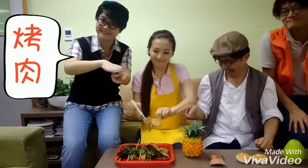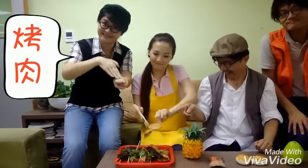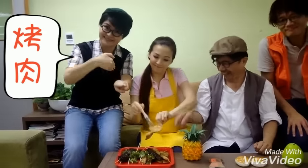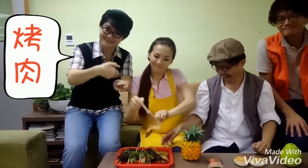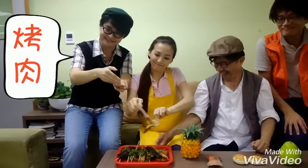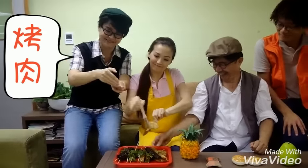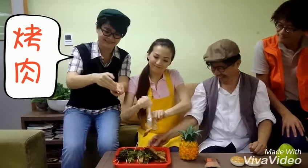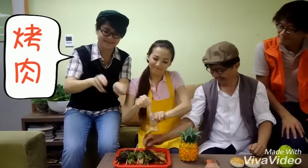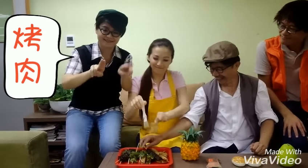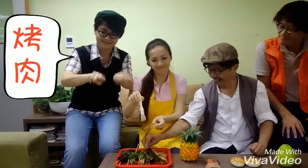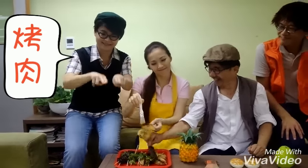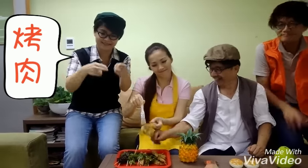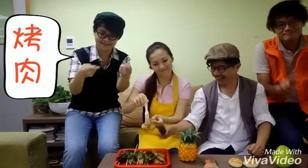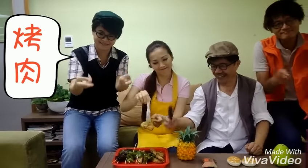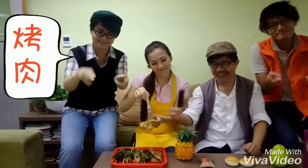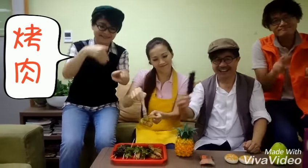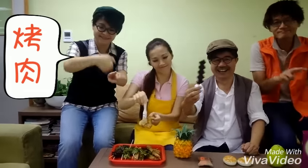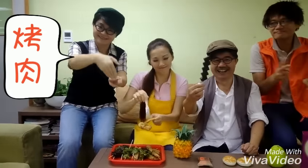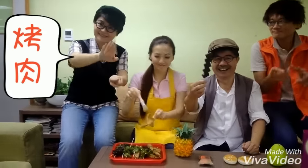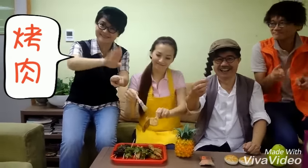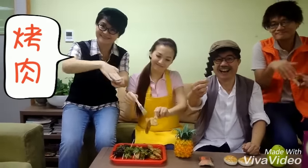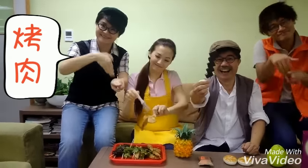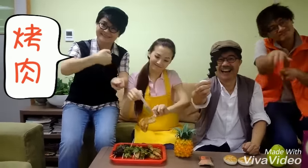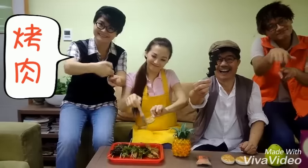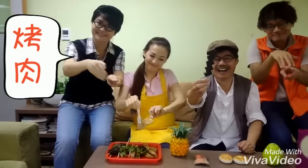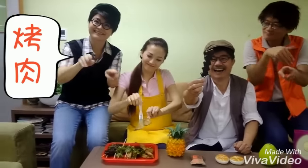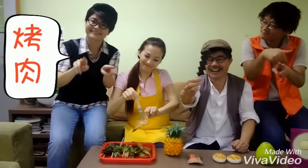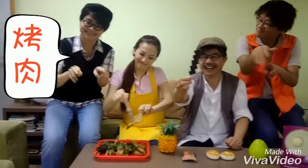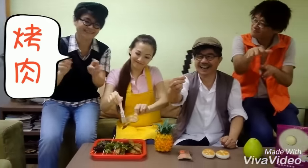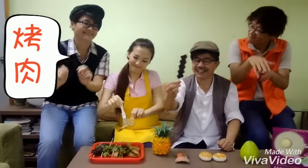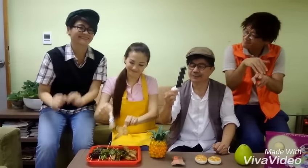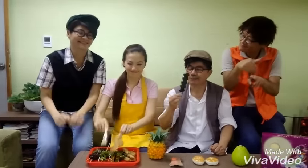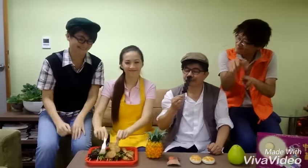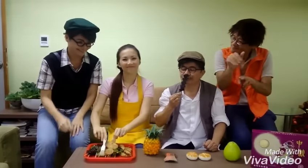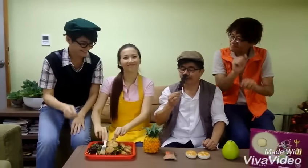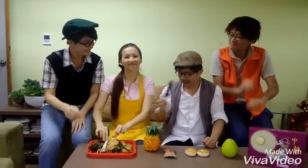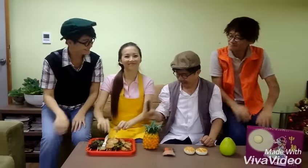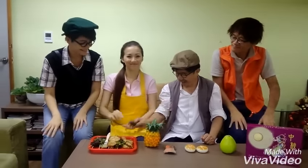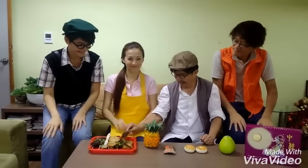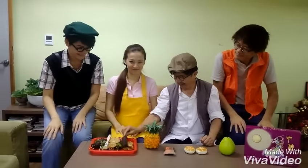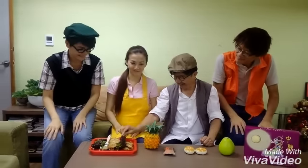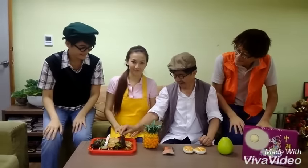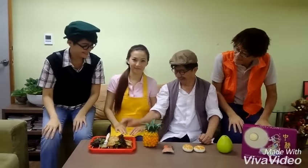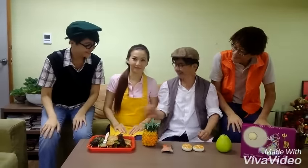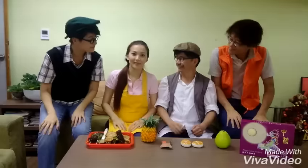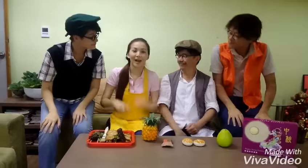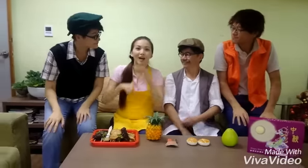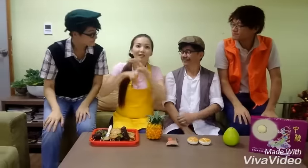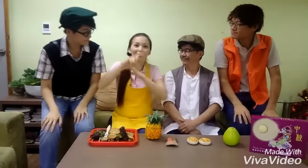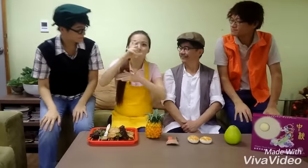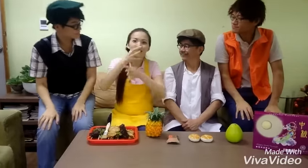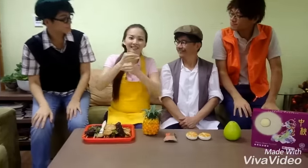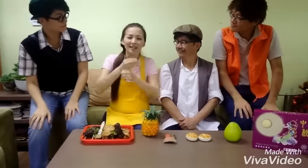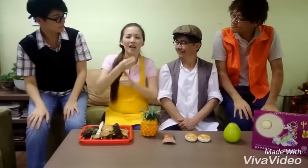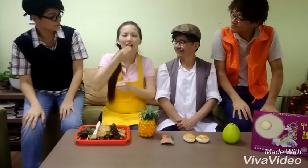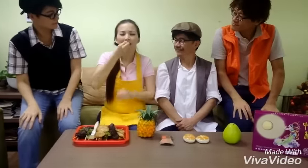肉，肉串，然后用刷子刷烤肉酱。烤肉，中